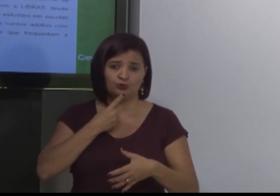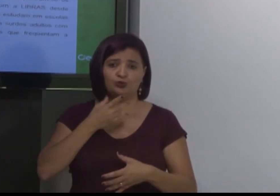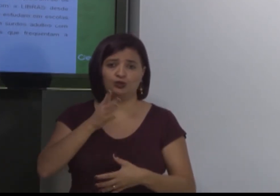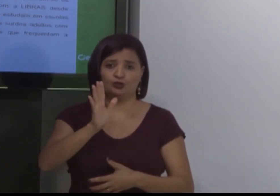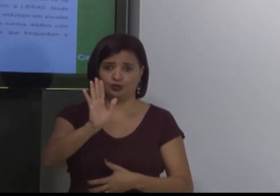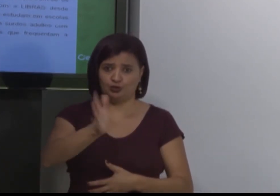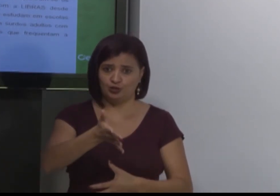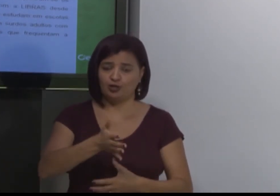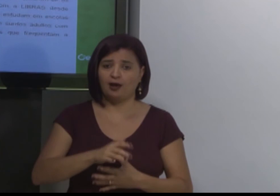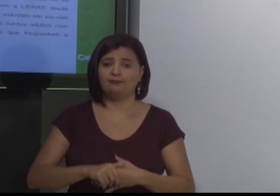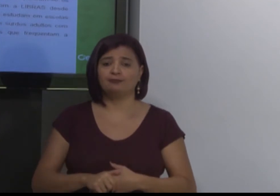da comunidade surda.